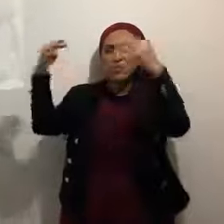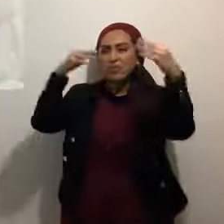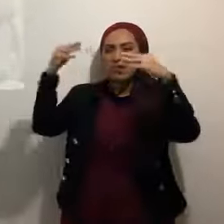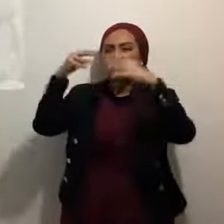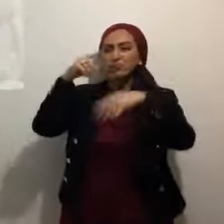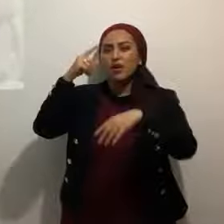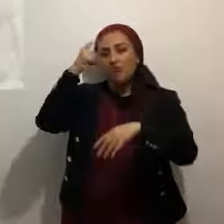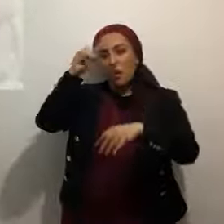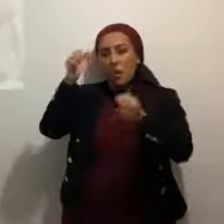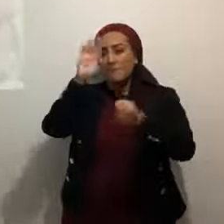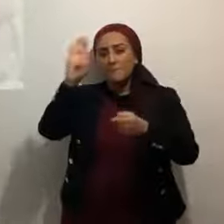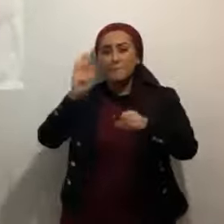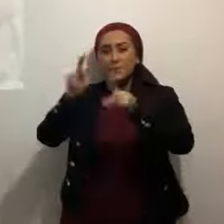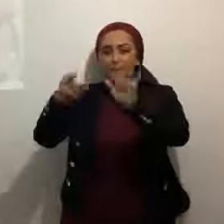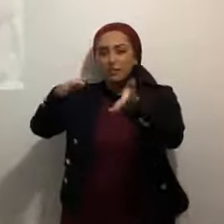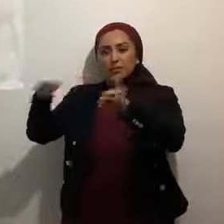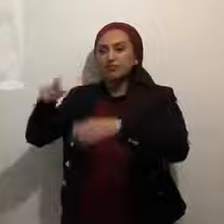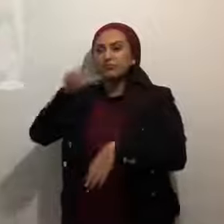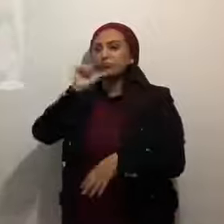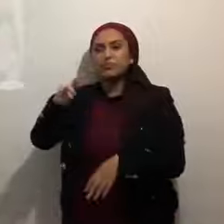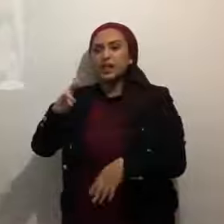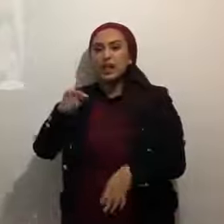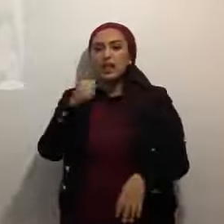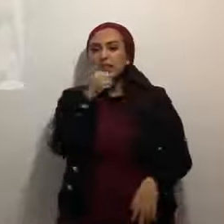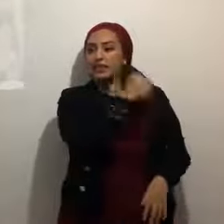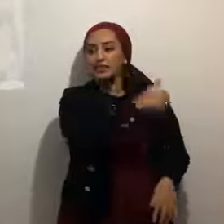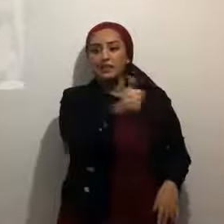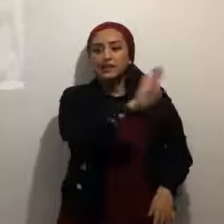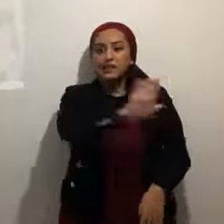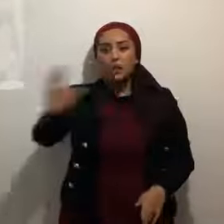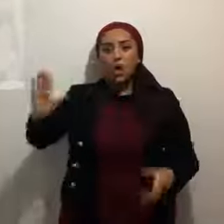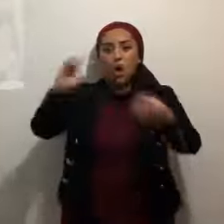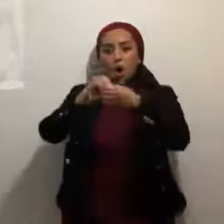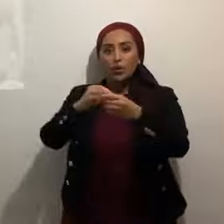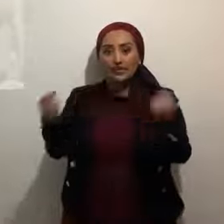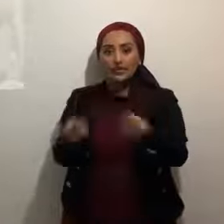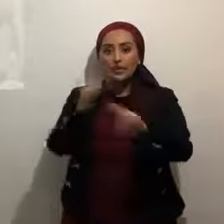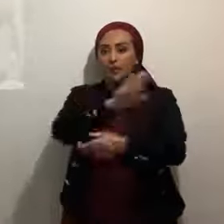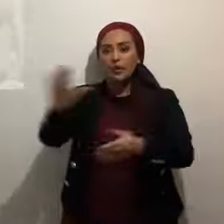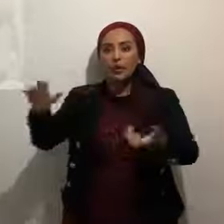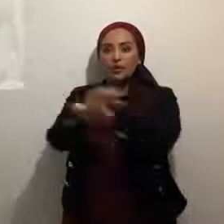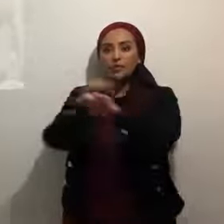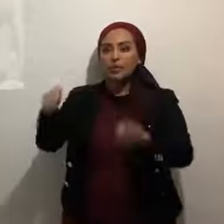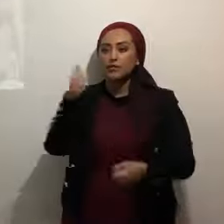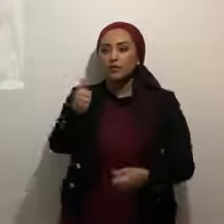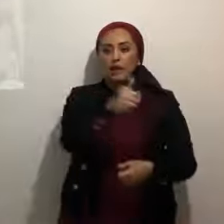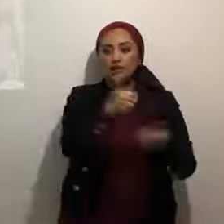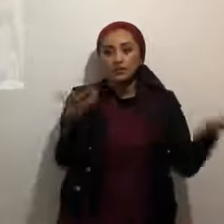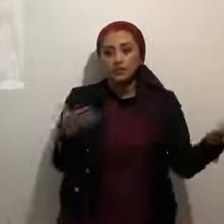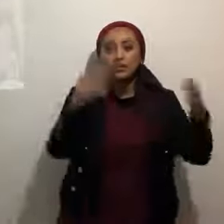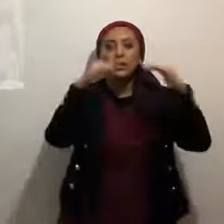seres humanos, ¿no? Con los propios pecados ya se están destruyendo. Ahora, atención, si las personas se han vuelto